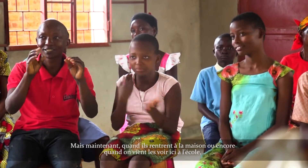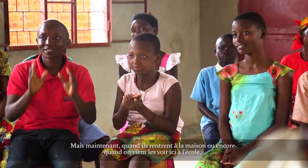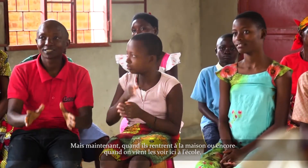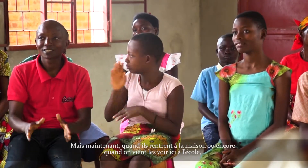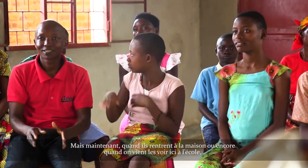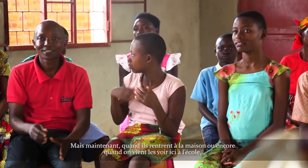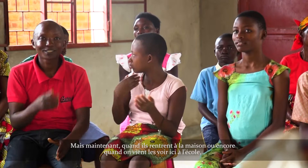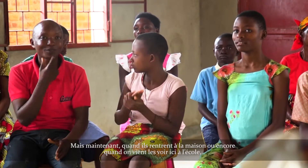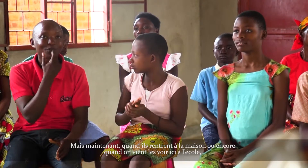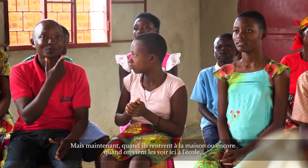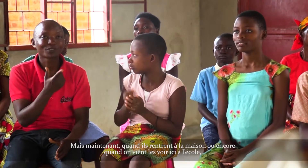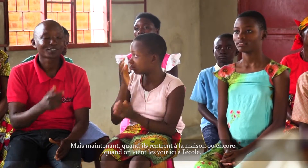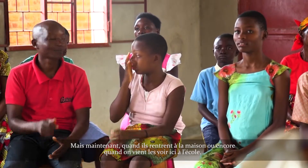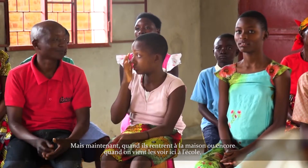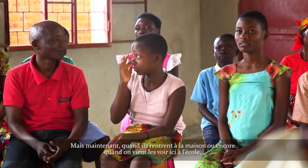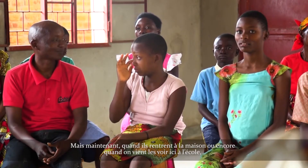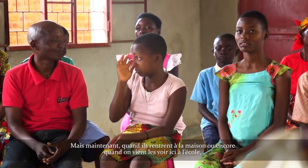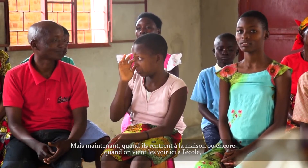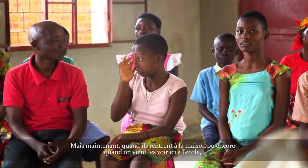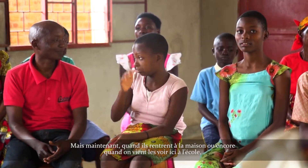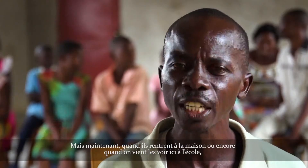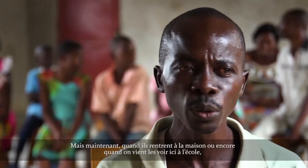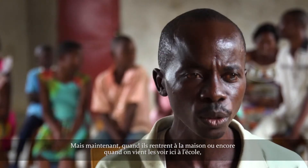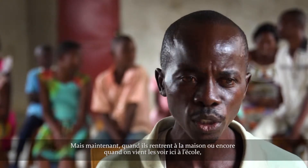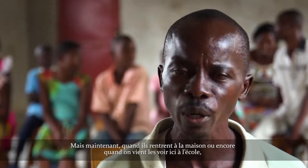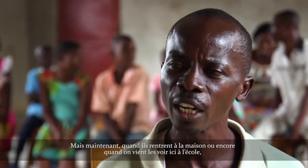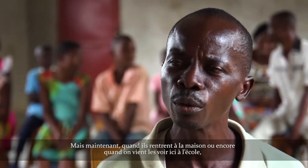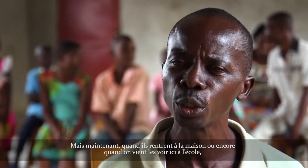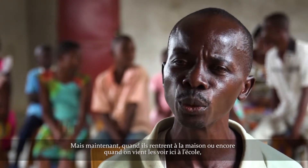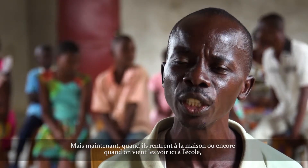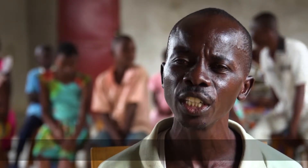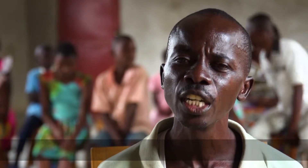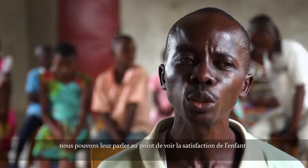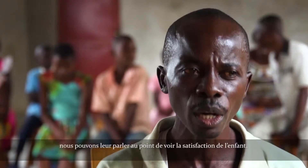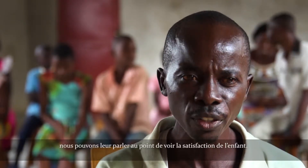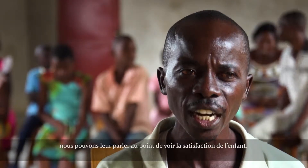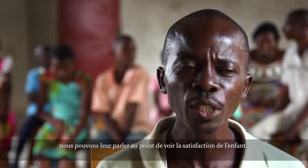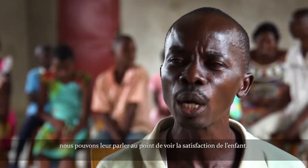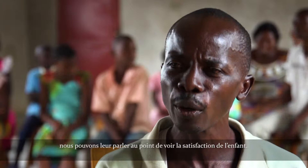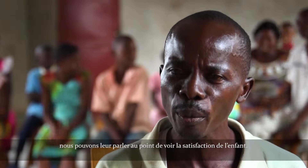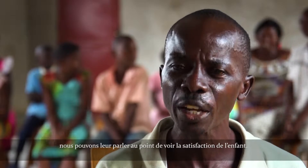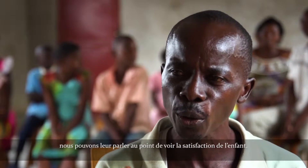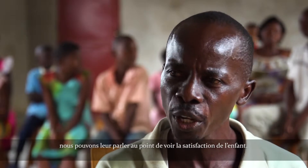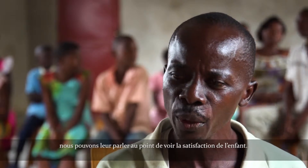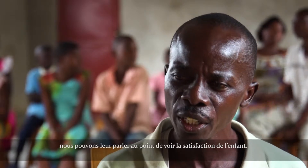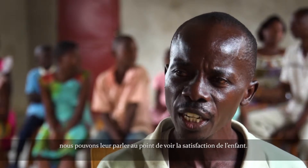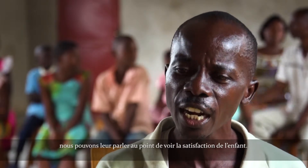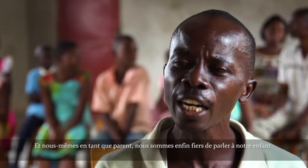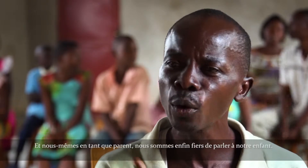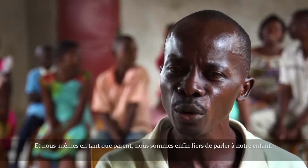ubu ni ukuri kose iyo batashe muhira cyangwa tuje kwarangaha ku ishuri turavugana neza ukabona ko umwana aryohewe kandi nawe uri